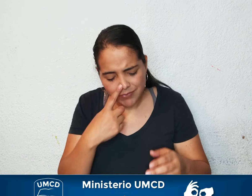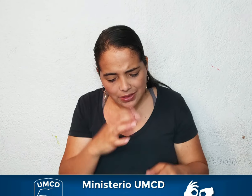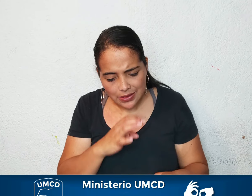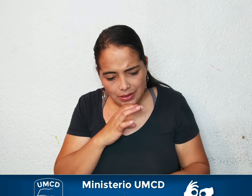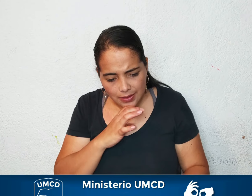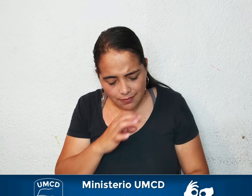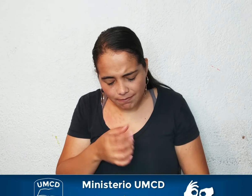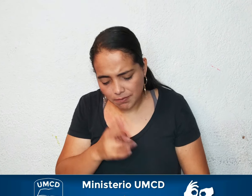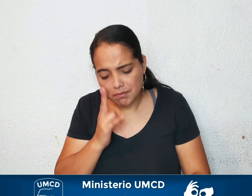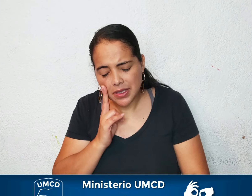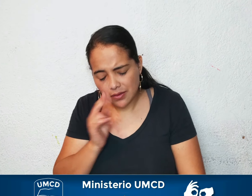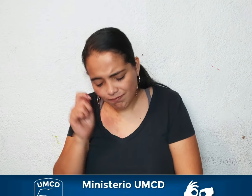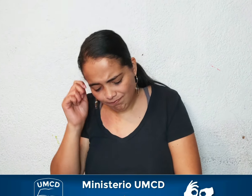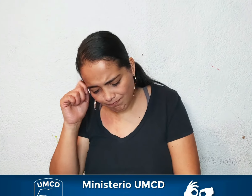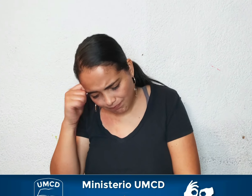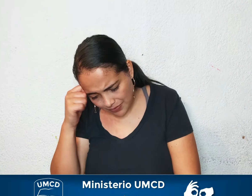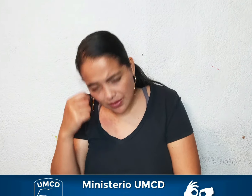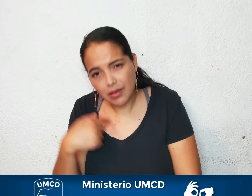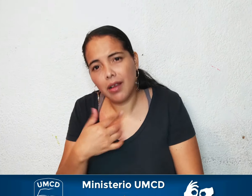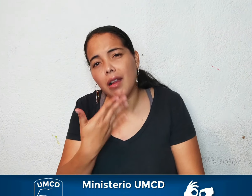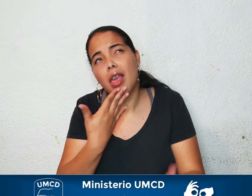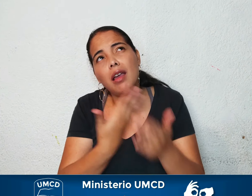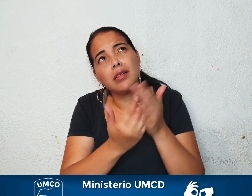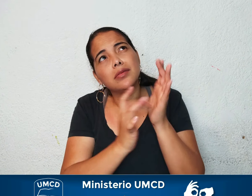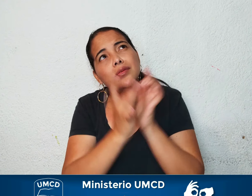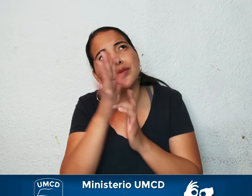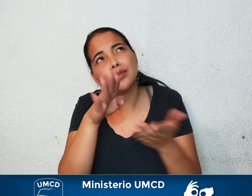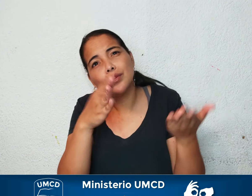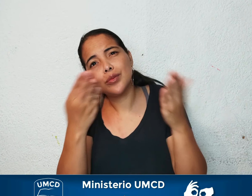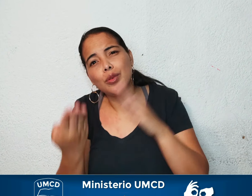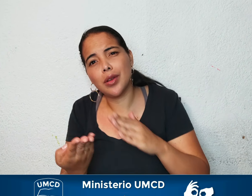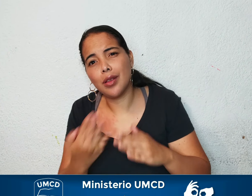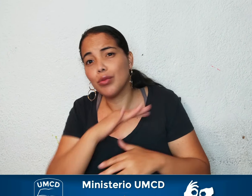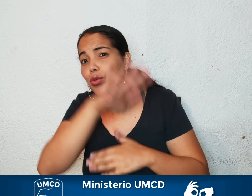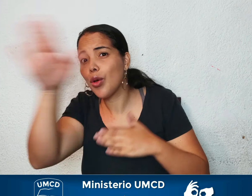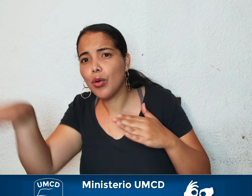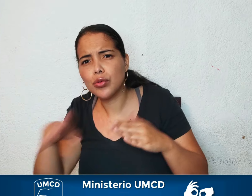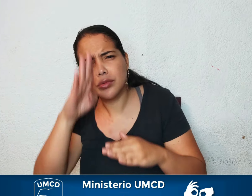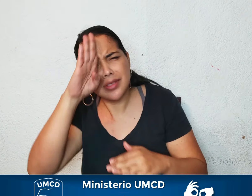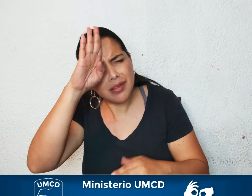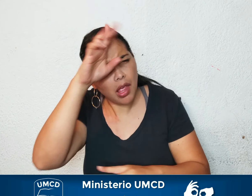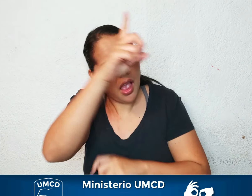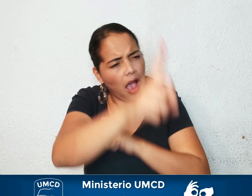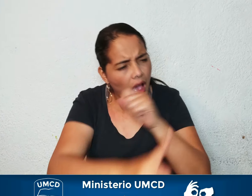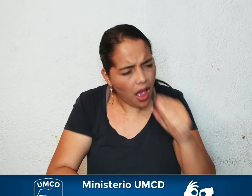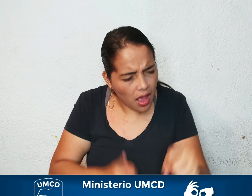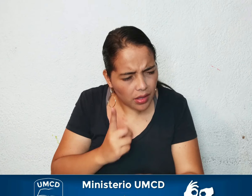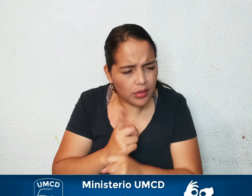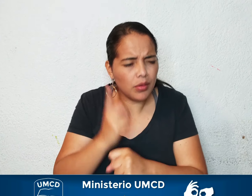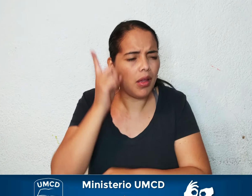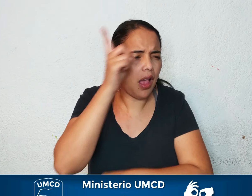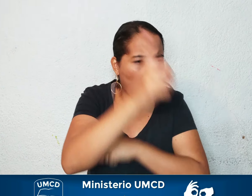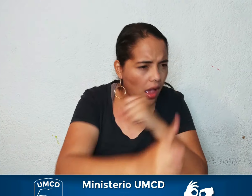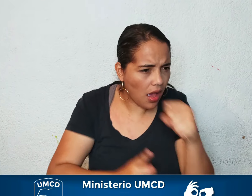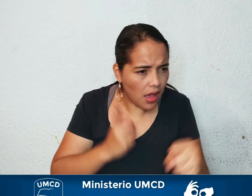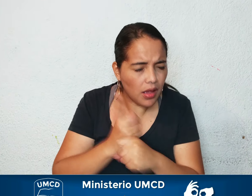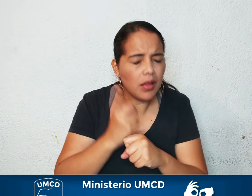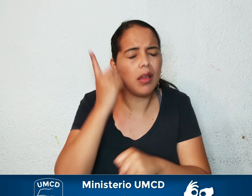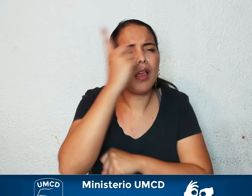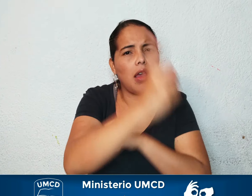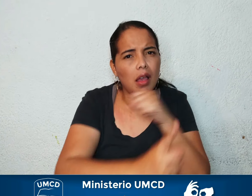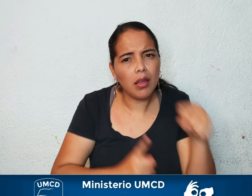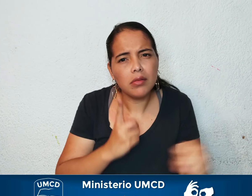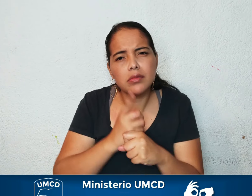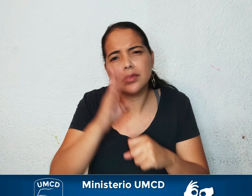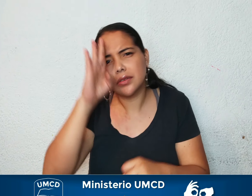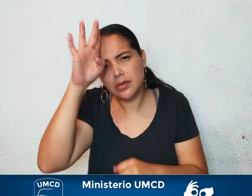es mi compromiso ante ustedes de que si ustedes participan de él, entonces ustedes serán